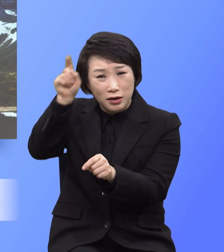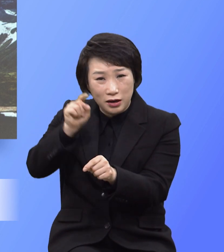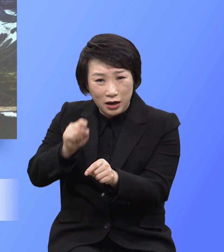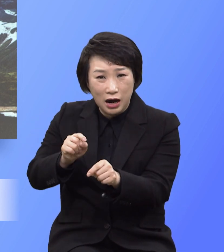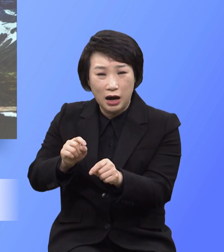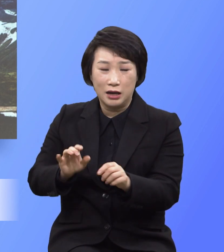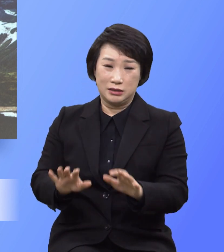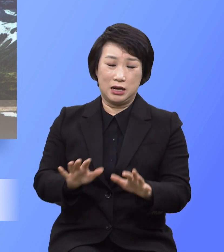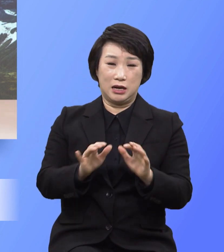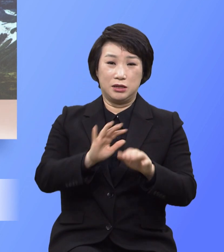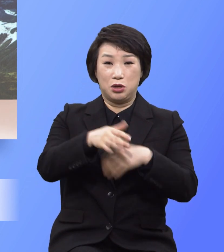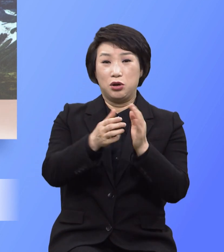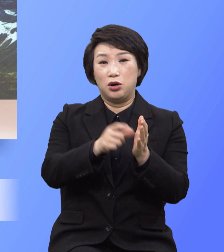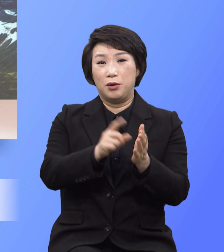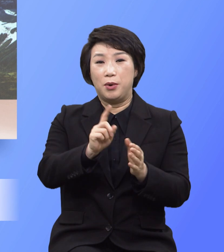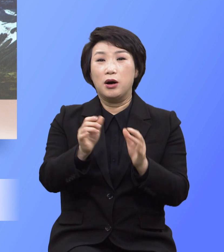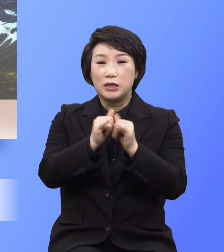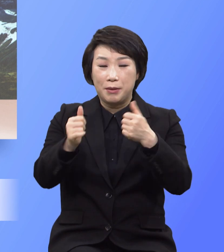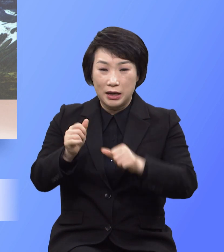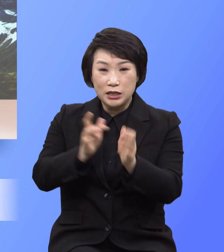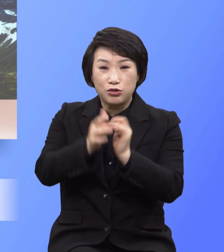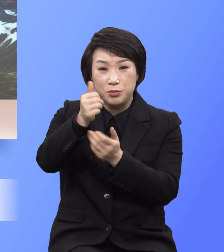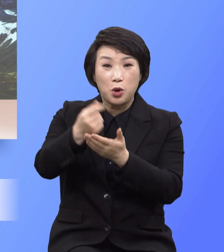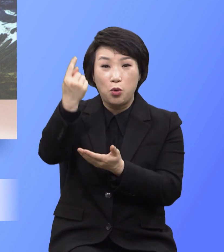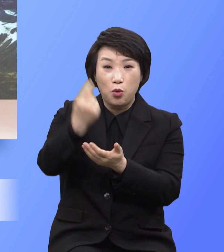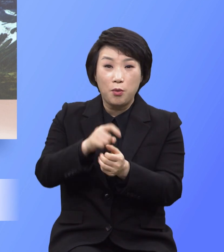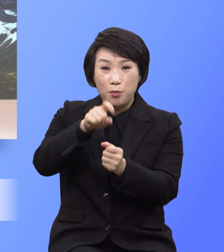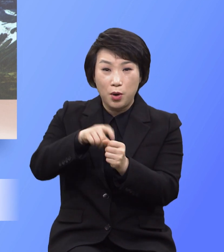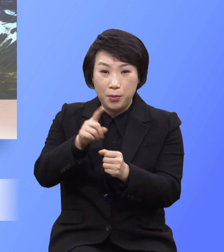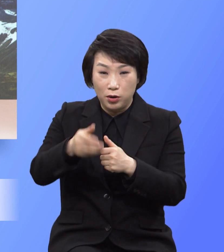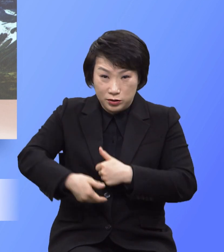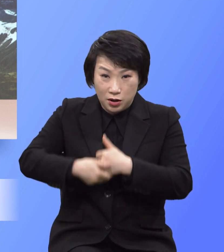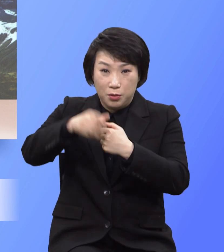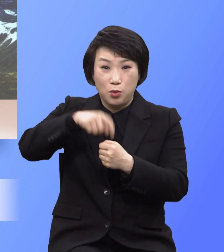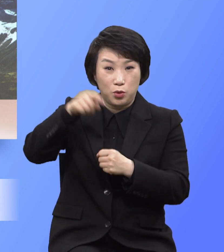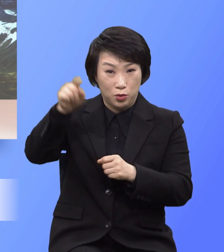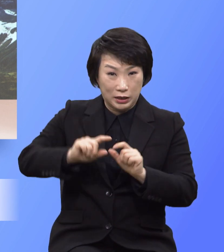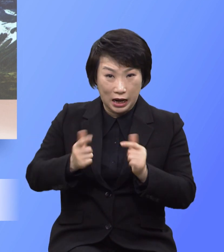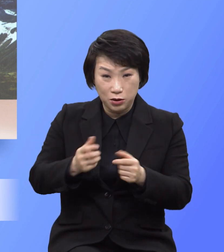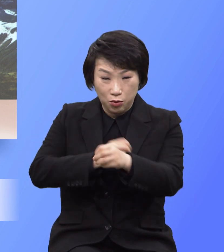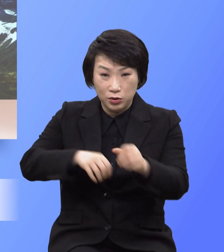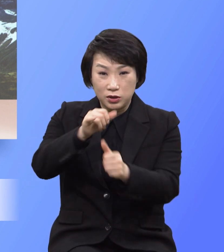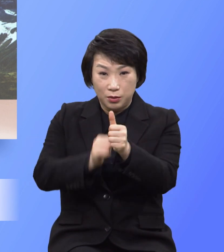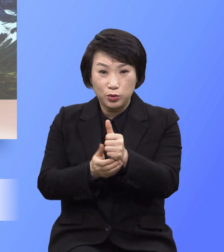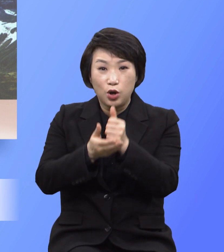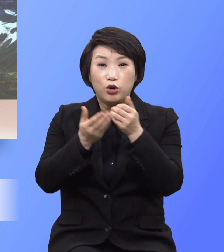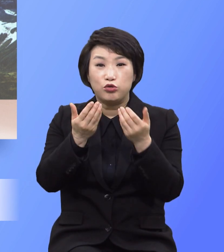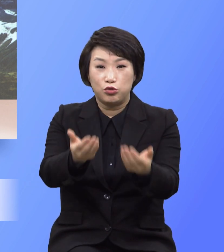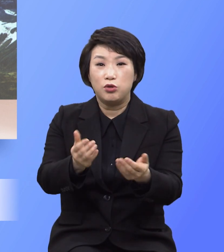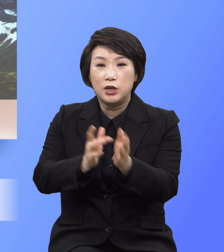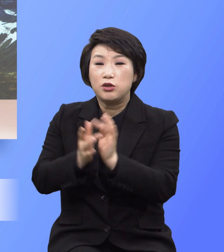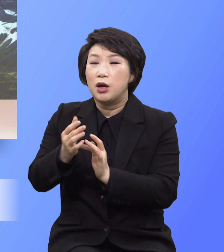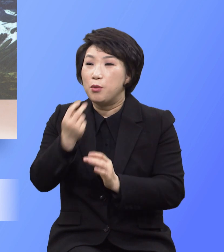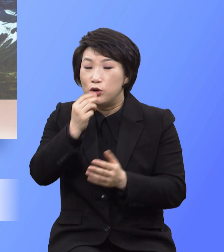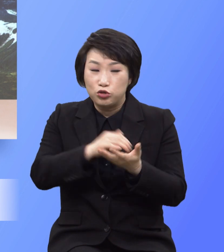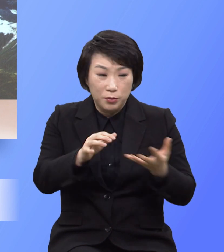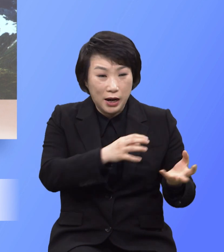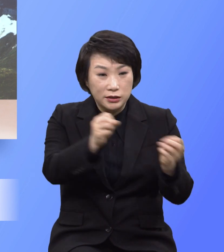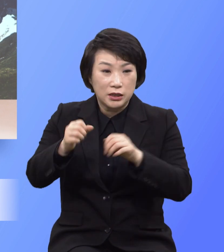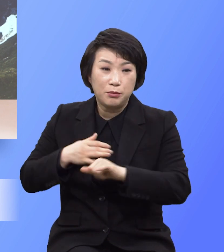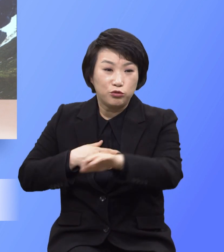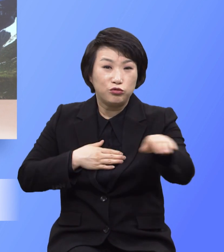인자에 온 것은 섬김을 받으려 함이 아니오 도리어 섬기려 하고 자기 목숨을 많은